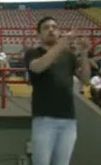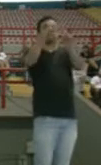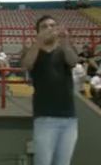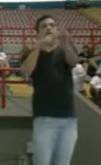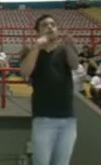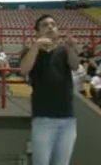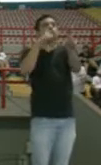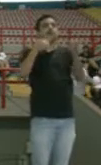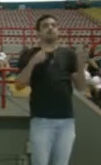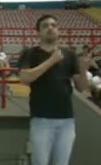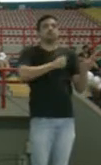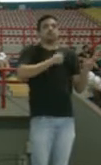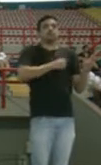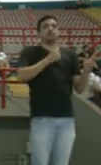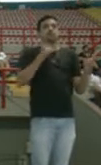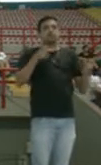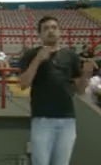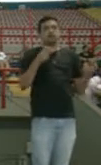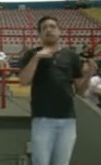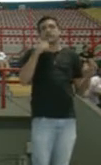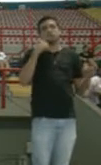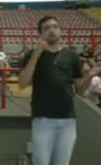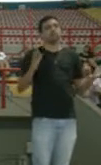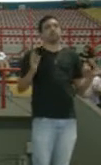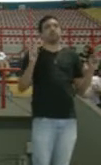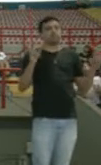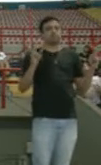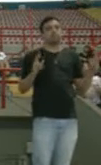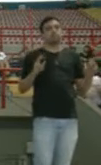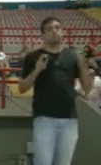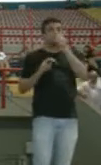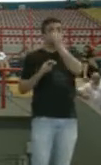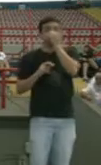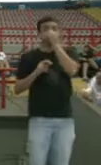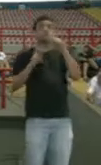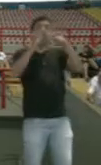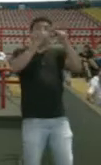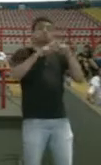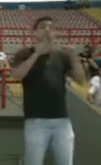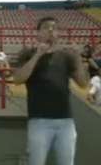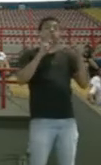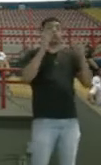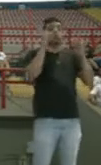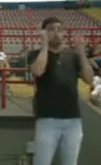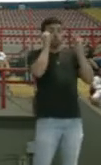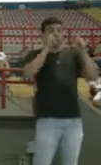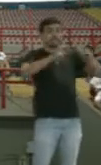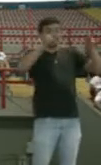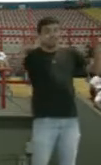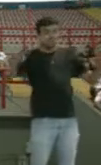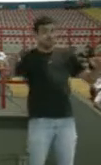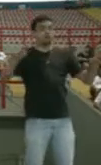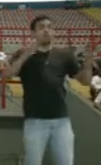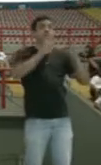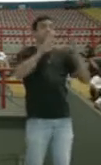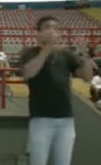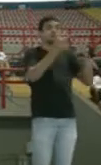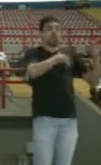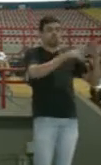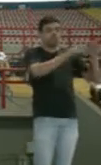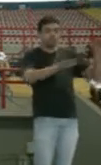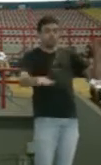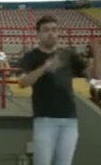funcionar não, jovem, por saudade. Não existe. Então, se os jovens dormirem separados, as famílias vão diminuir.